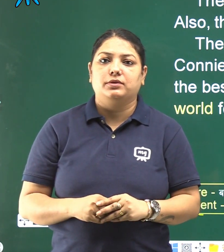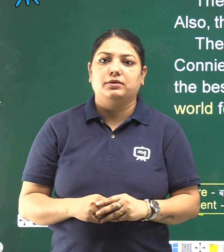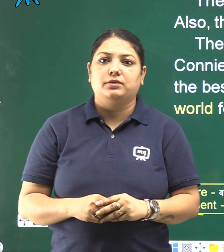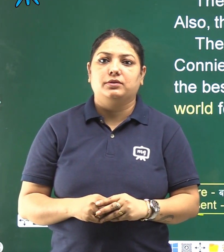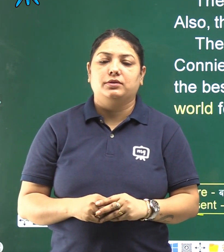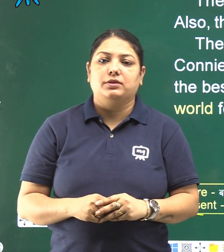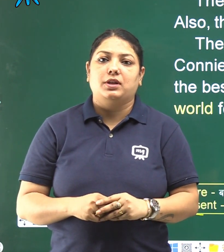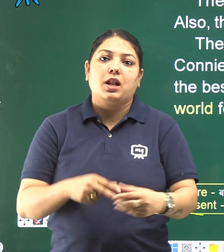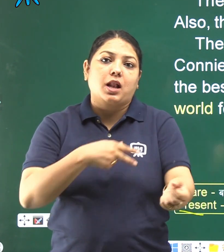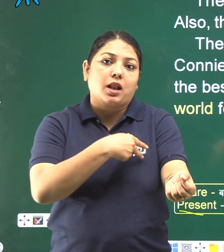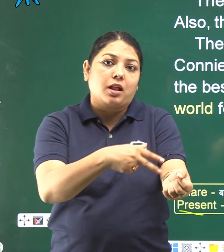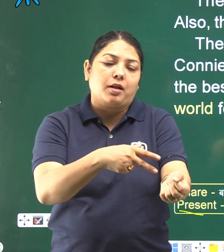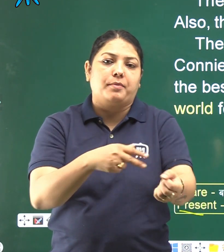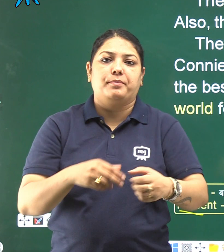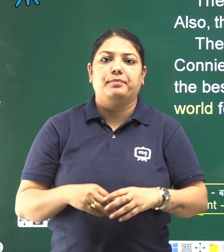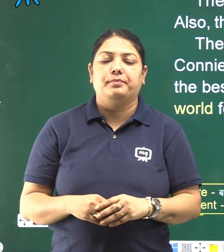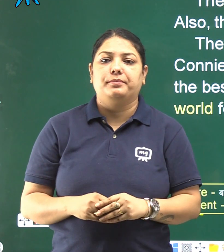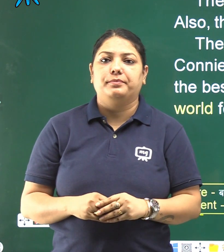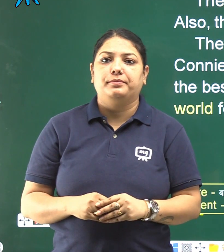जिसका नाम कोनी था,